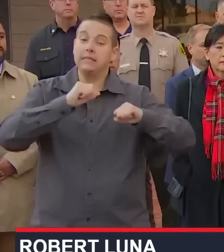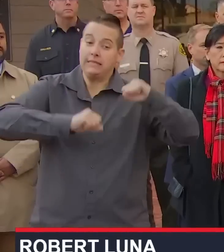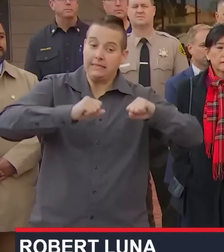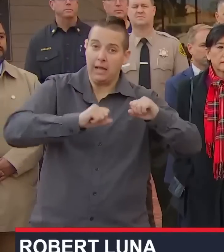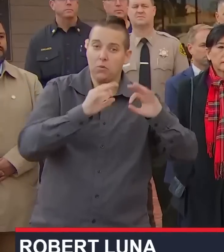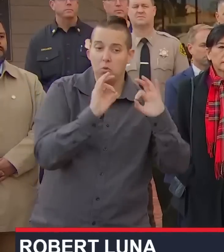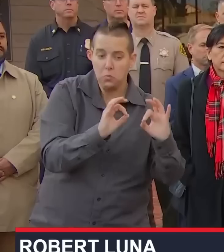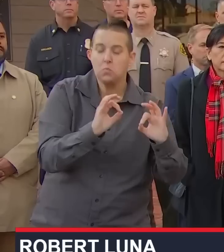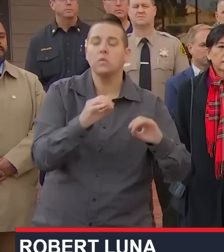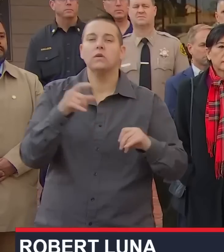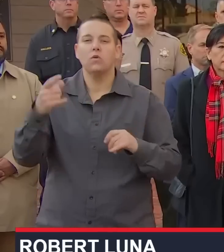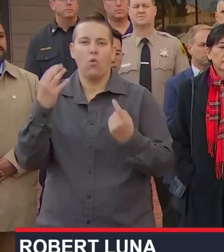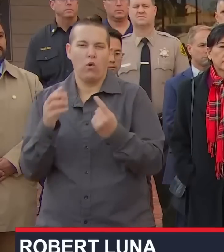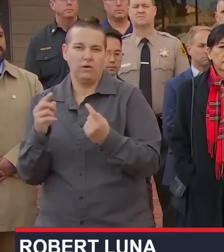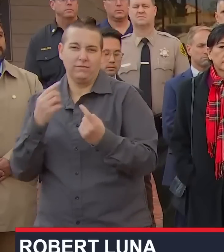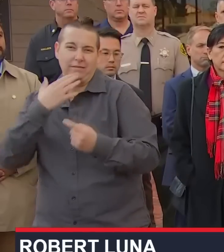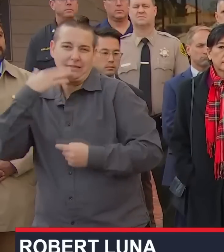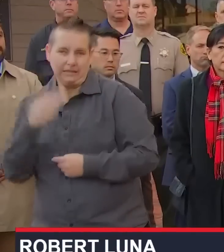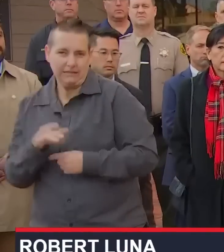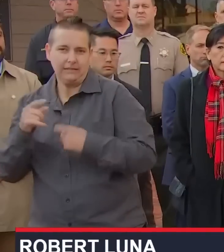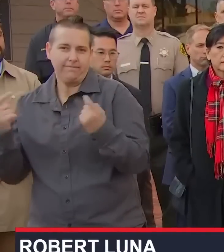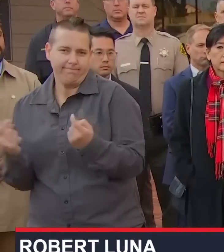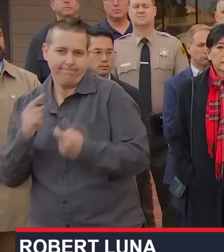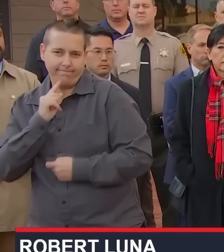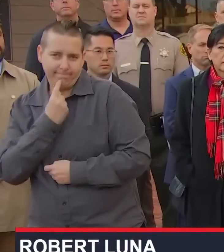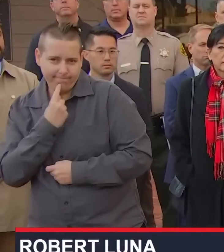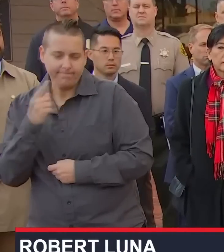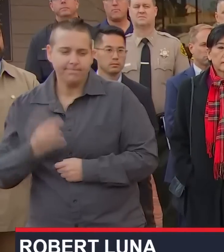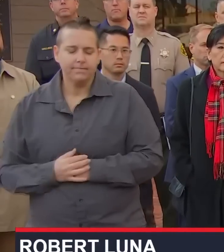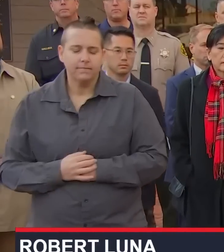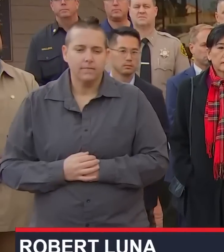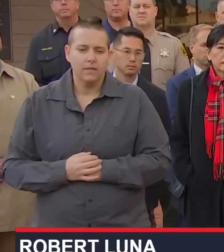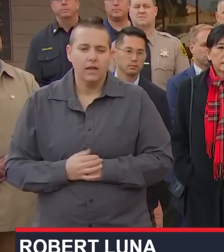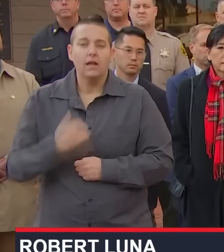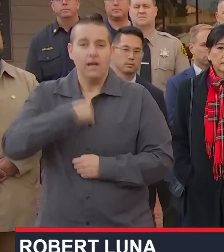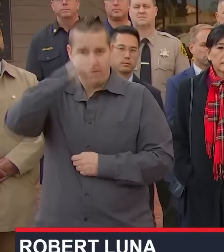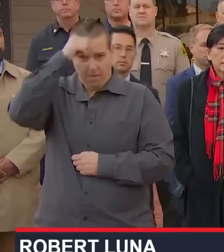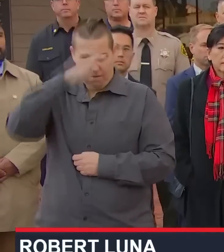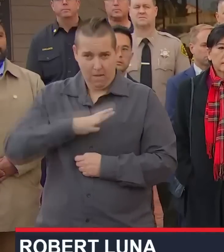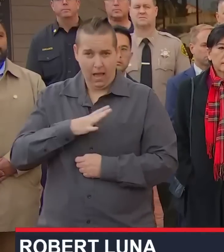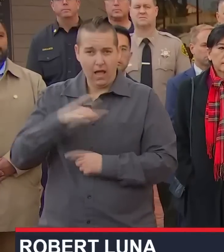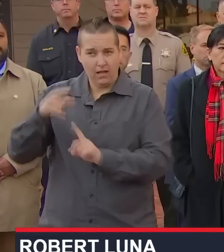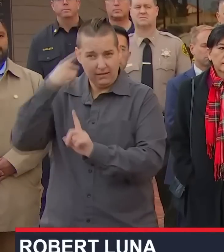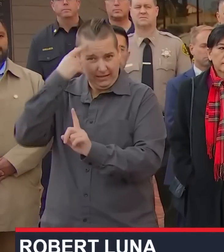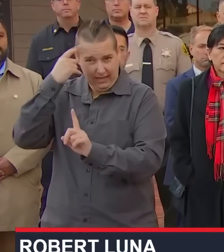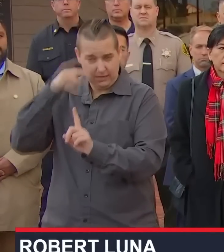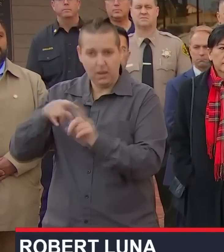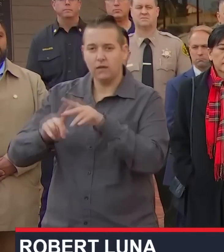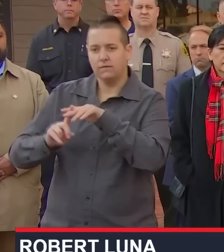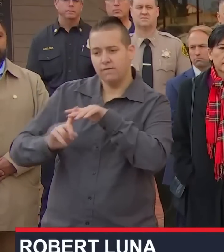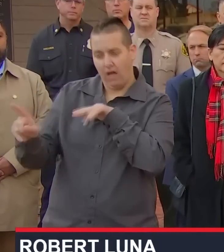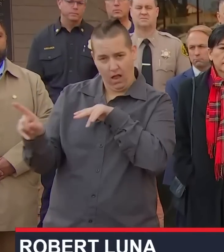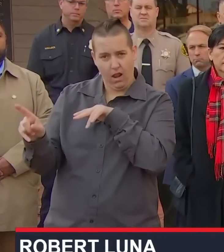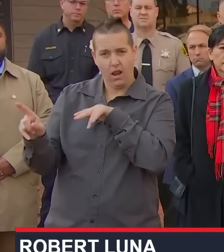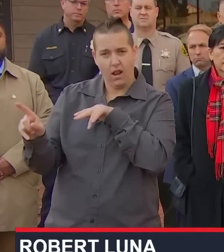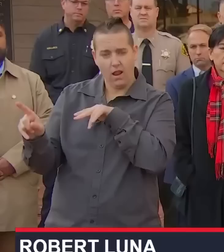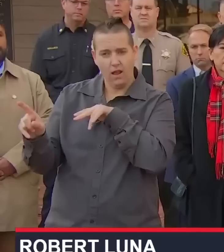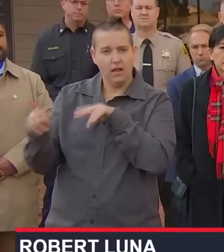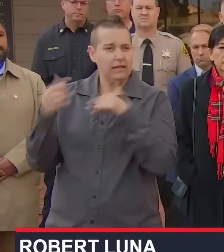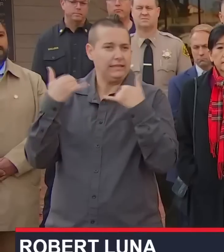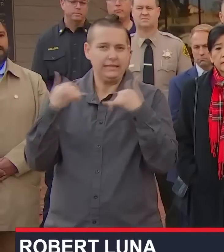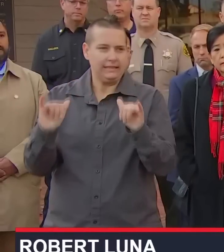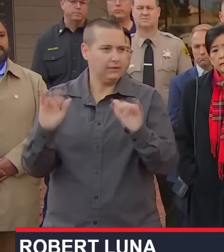su condición va desde estable a grave hay un hombre